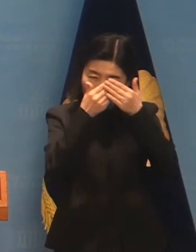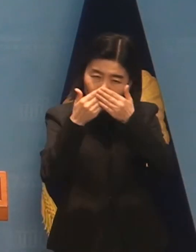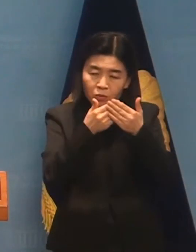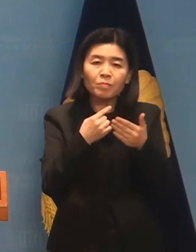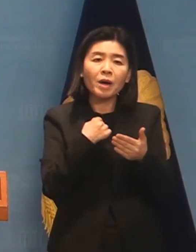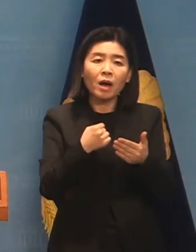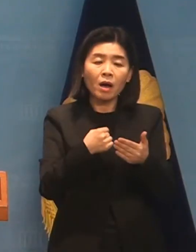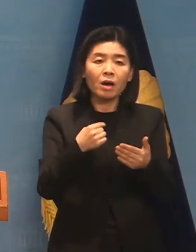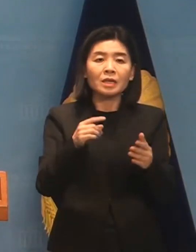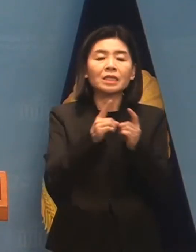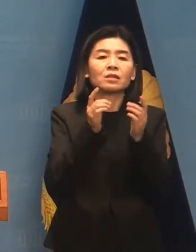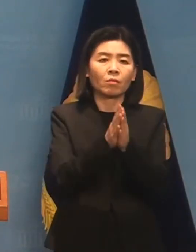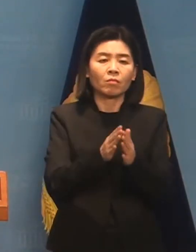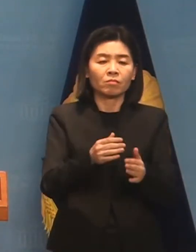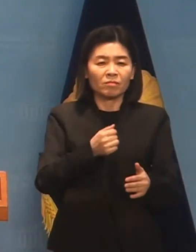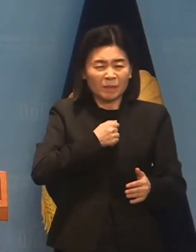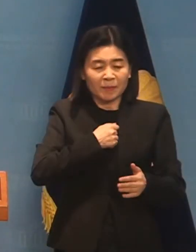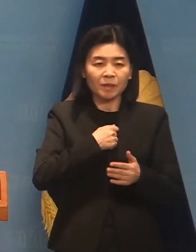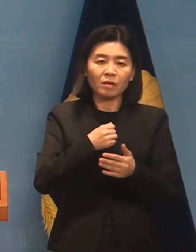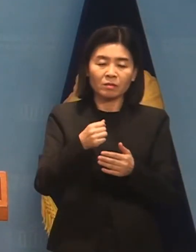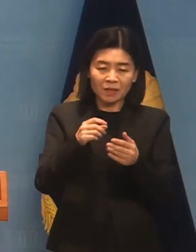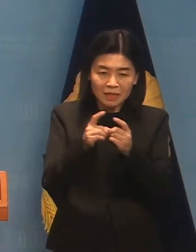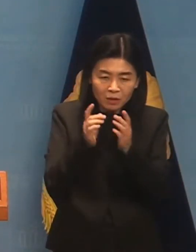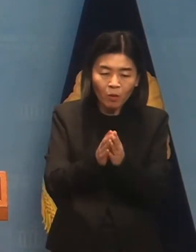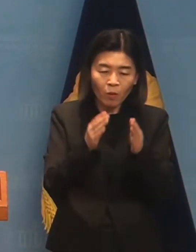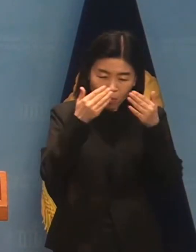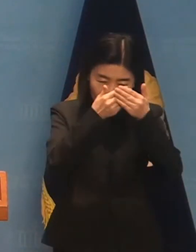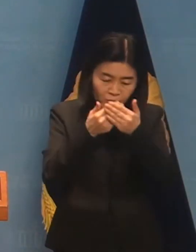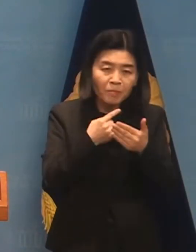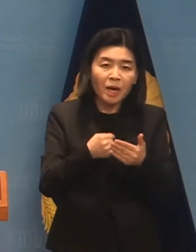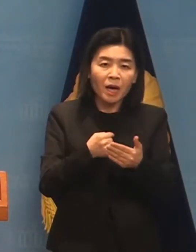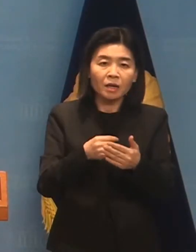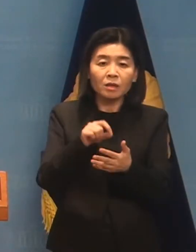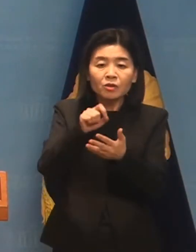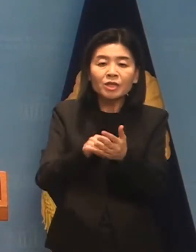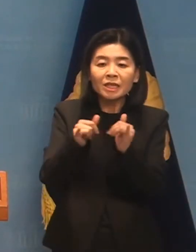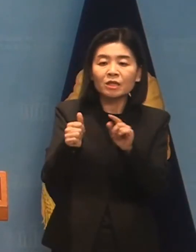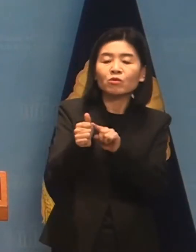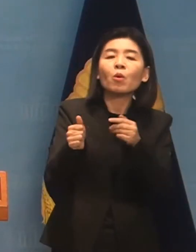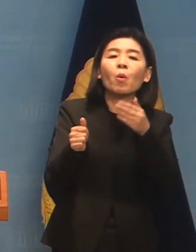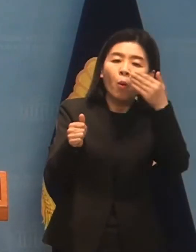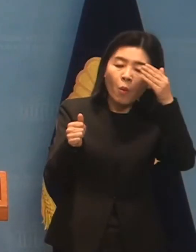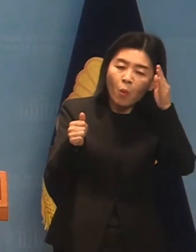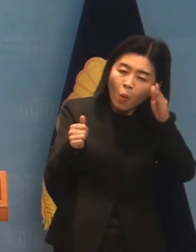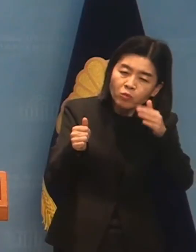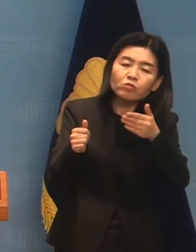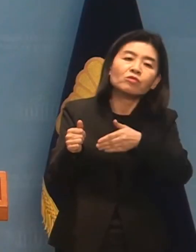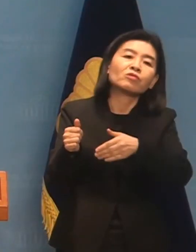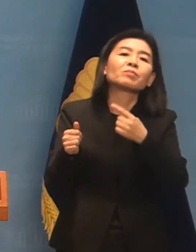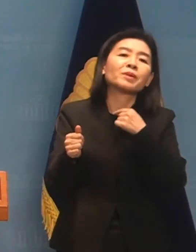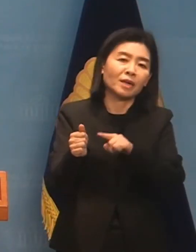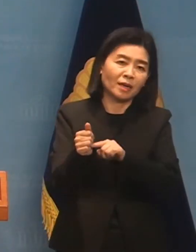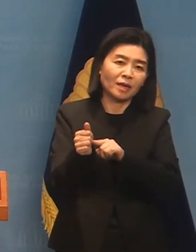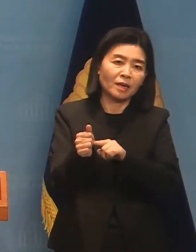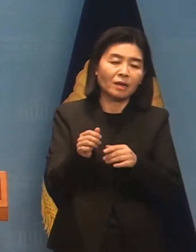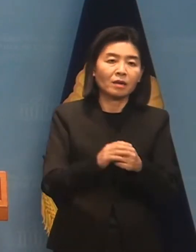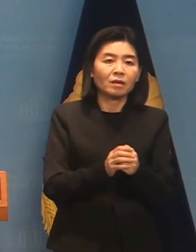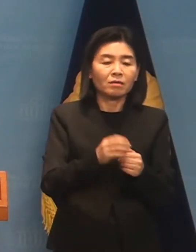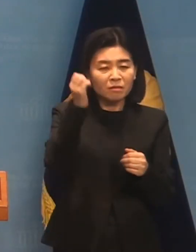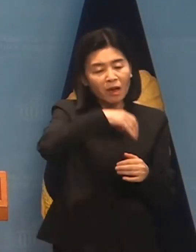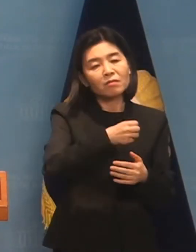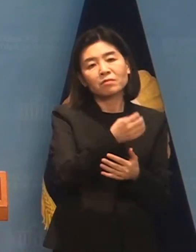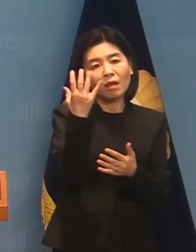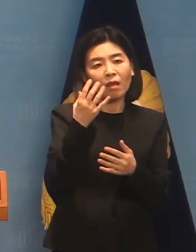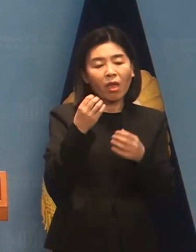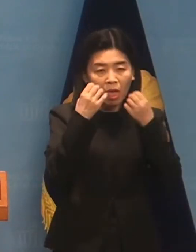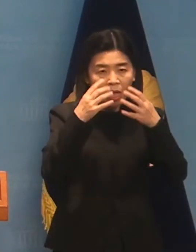하도 답답해서 라며 취재진에게 사주팔자를 공부하라고 권하기도 했다고 합니다. 신명의세, 토정 비결 수준이라는 한